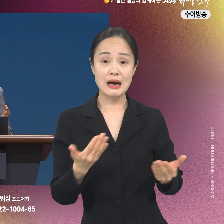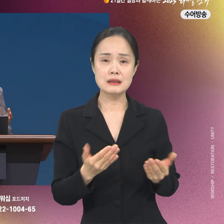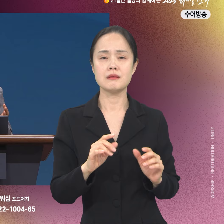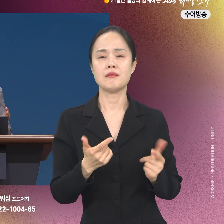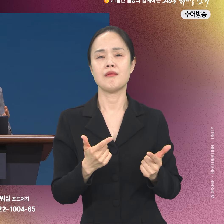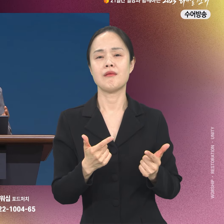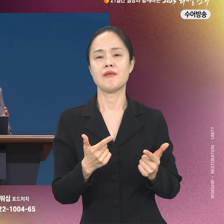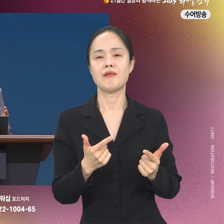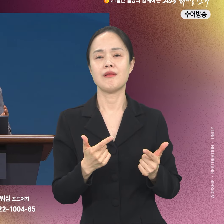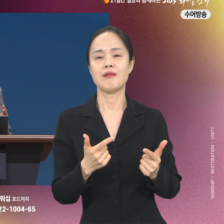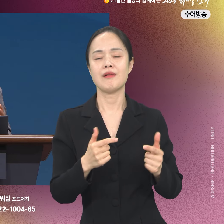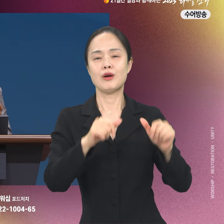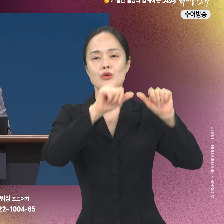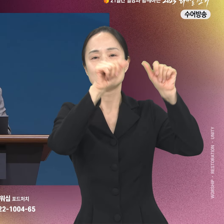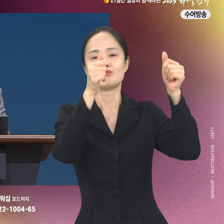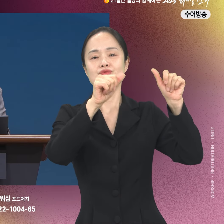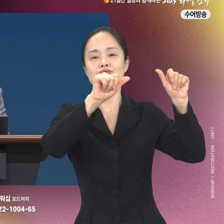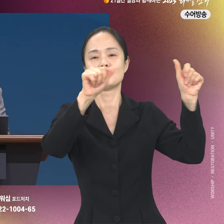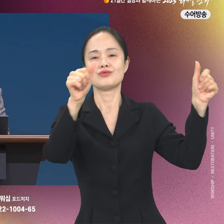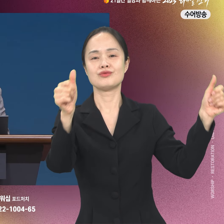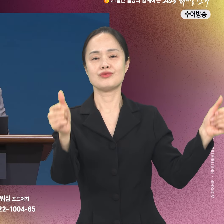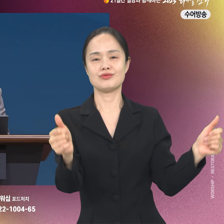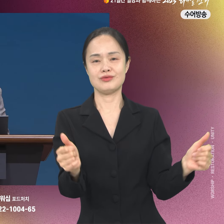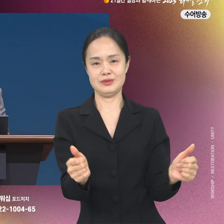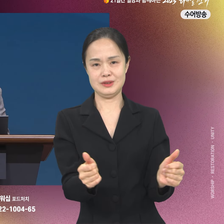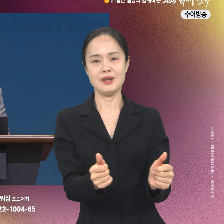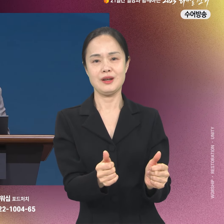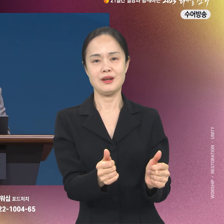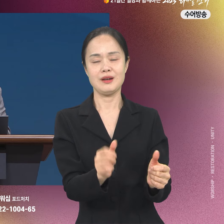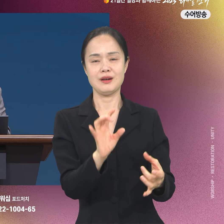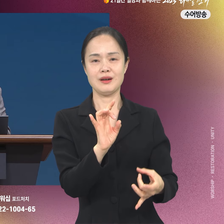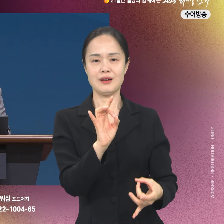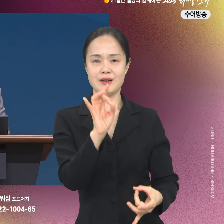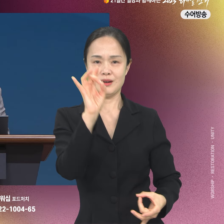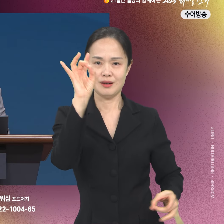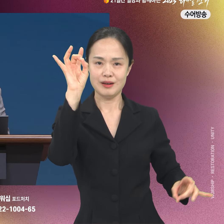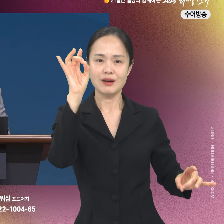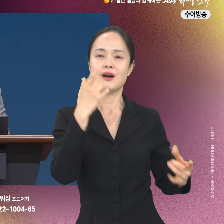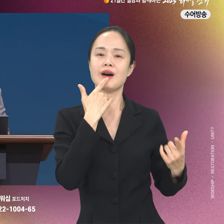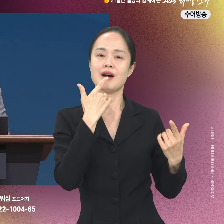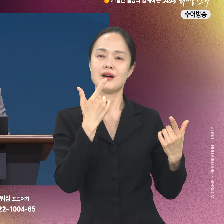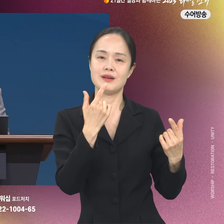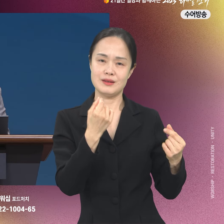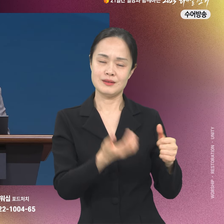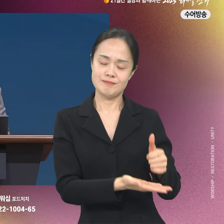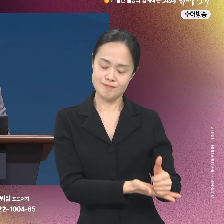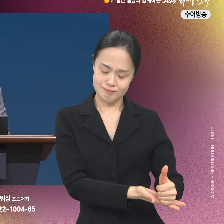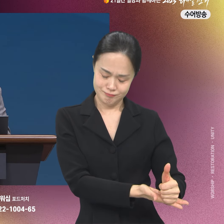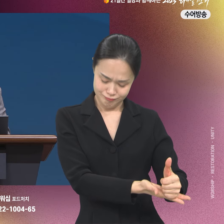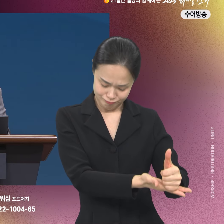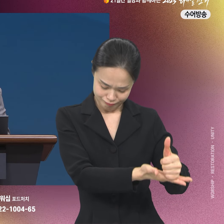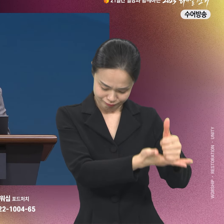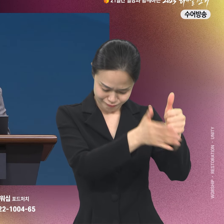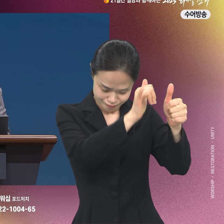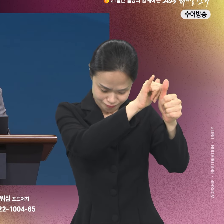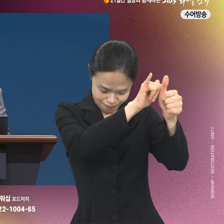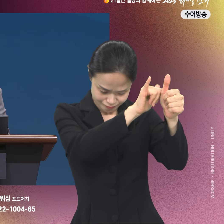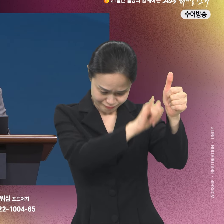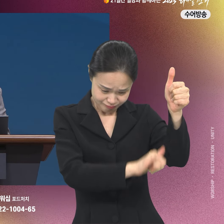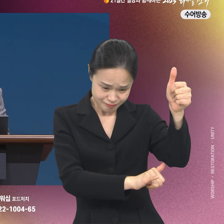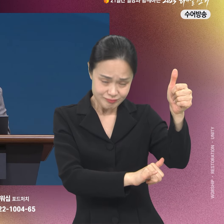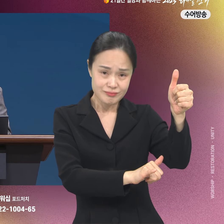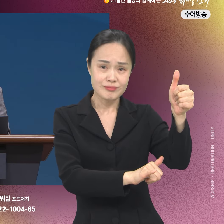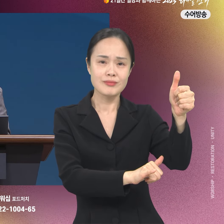제 가치관에서 가장 중요한 중심에 하나님이 계셨어야 되는데 그